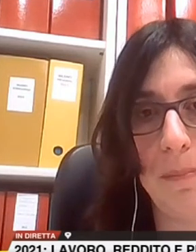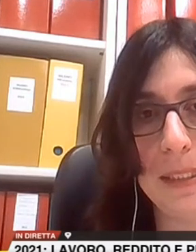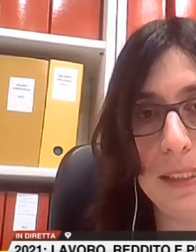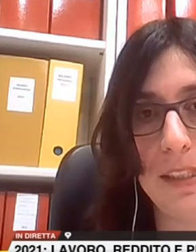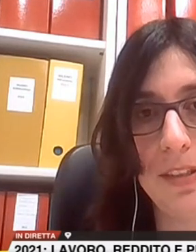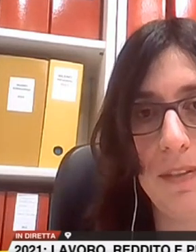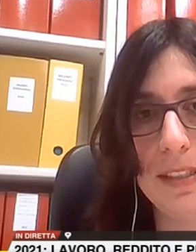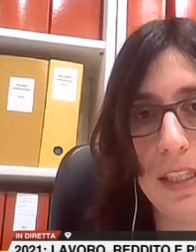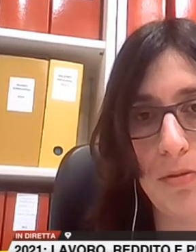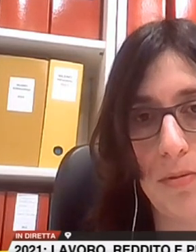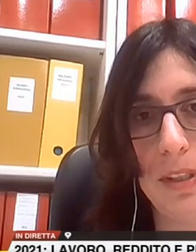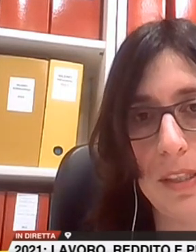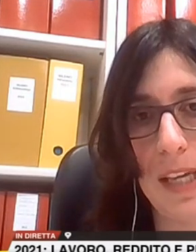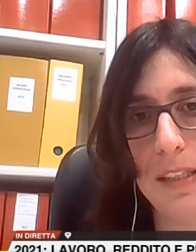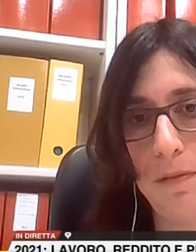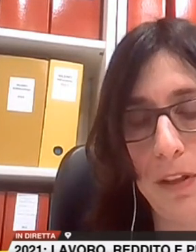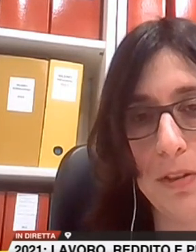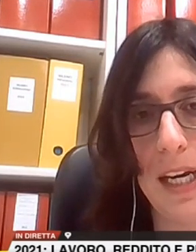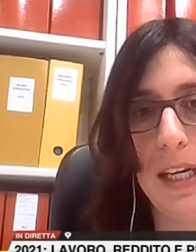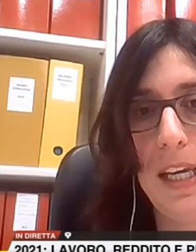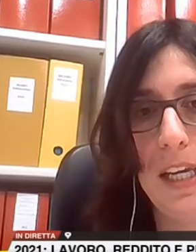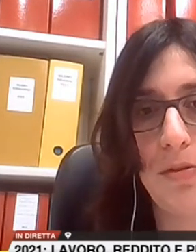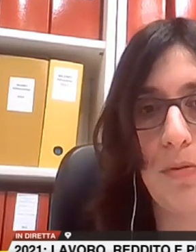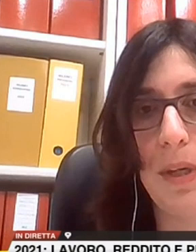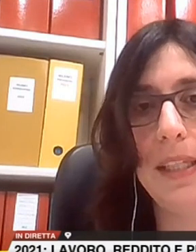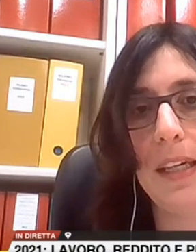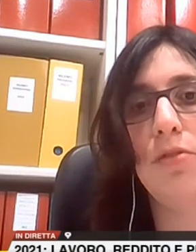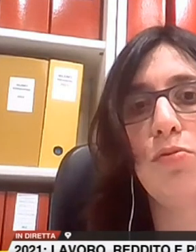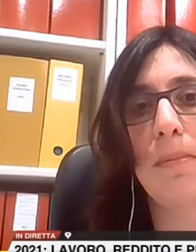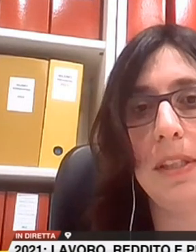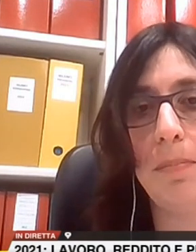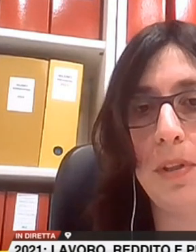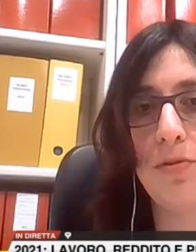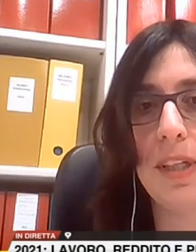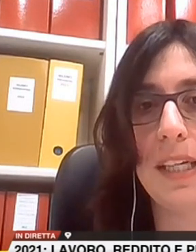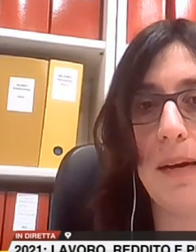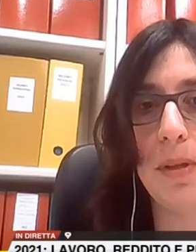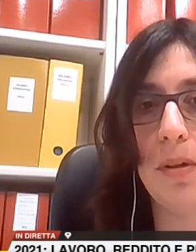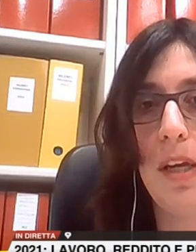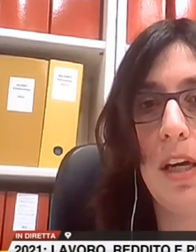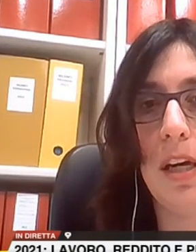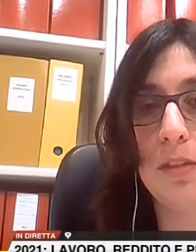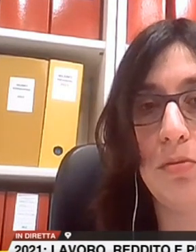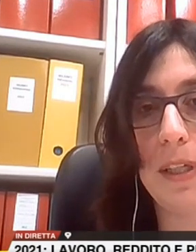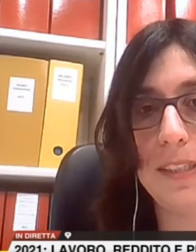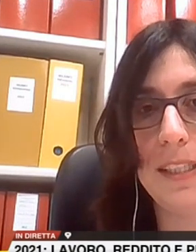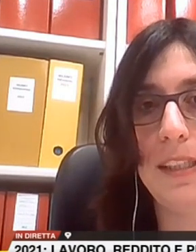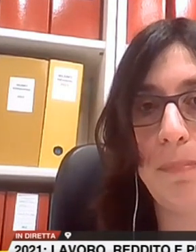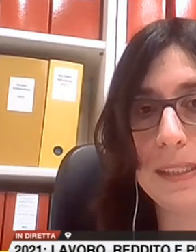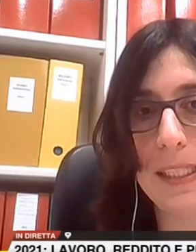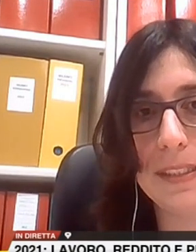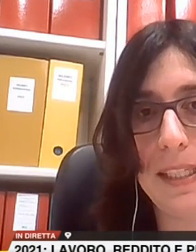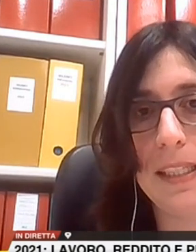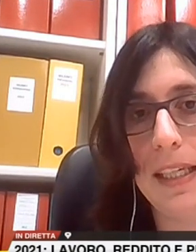tutta la partita dei servizi, che sono in seria difficoltà e sono quelli che giustamente poi oggi reclamano tutta una serie